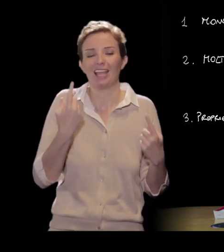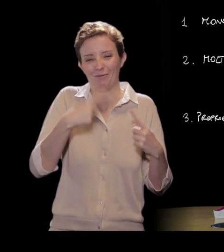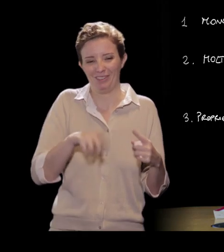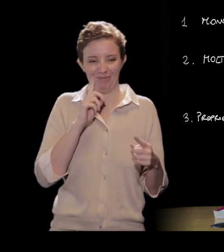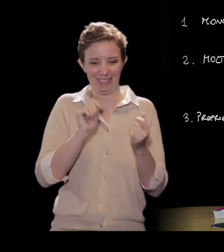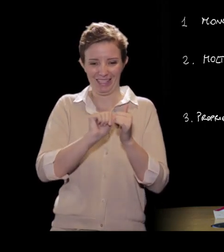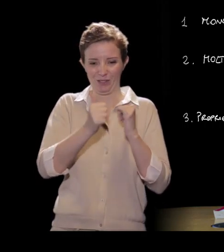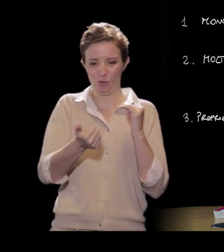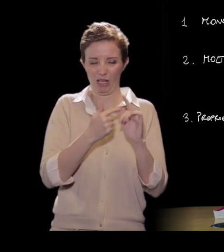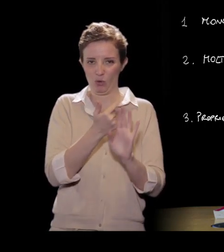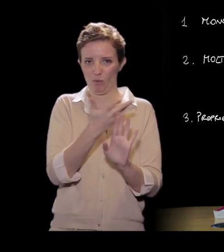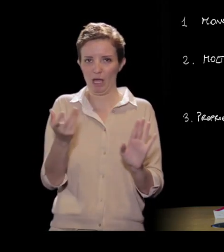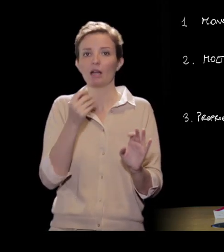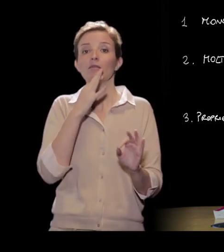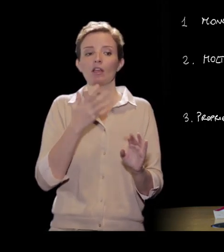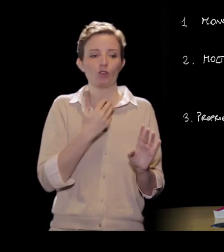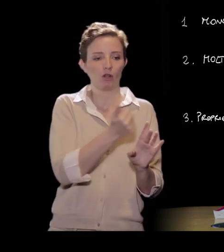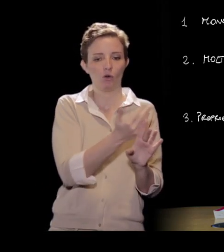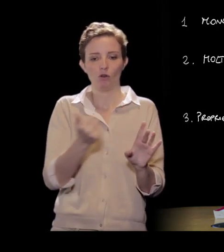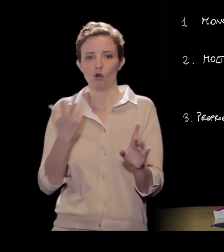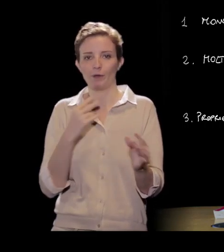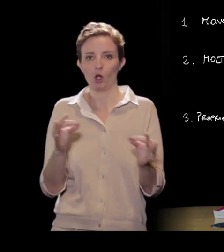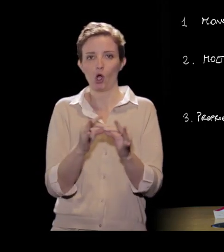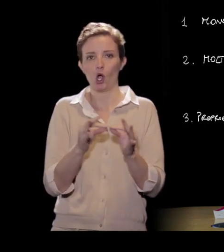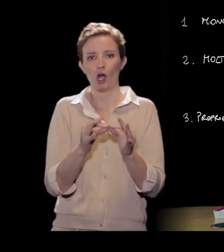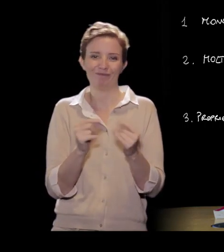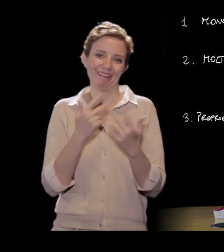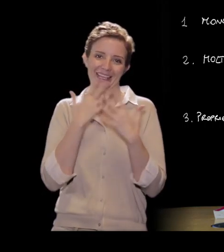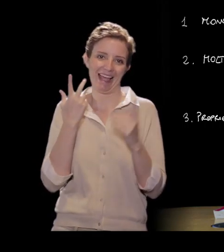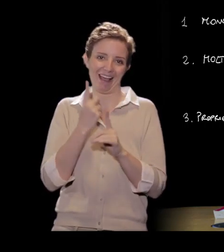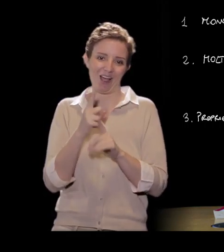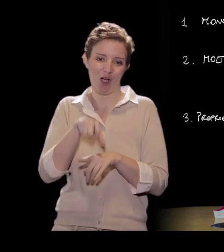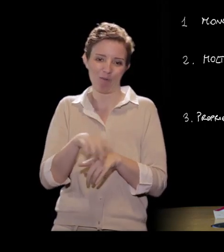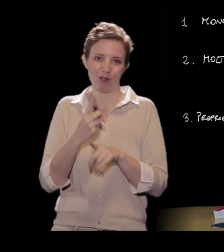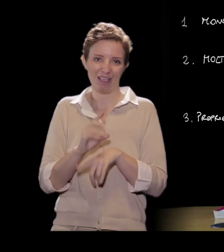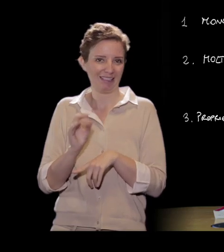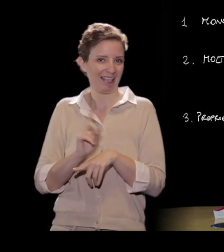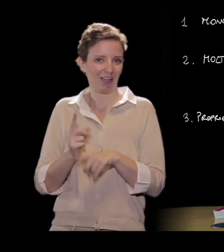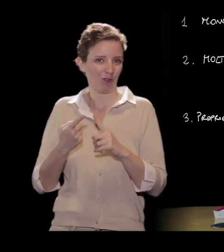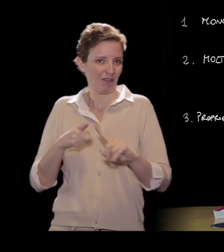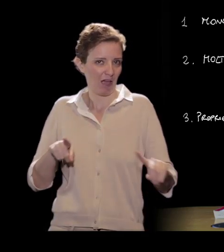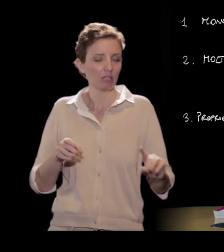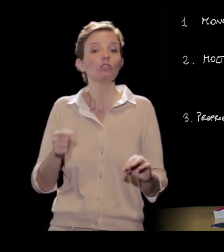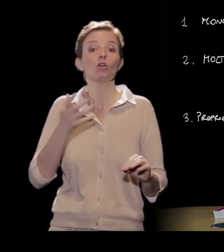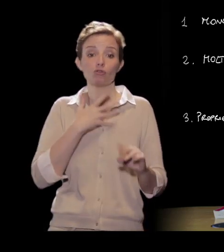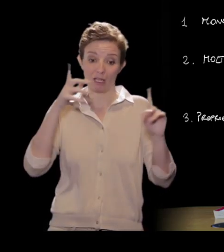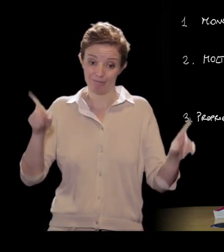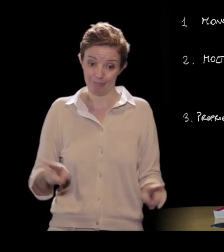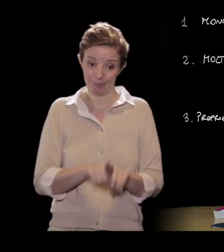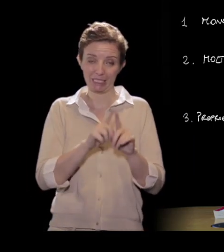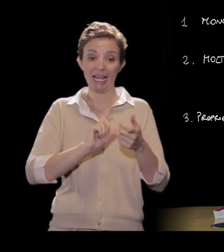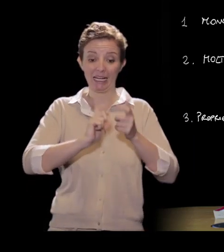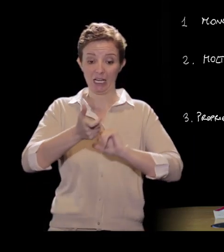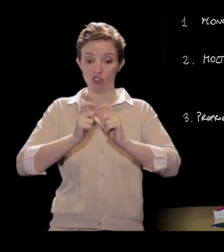numeriche ci dice che dati i due numeri concordi ovviamente diversi da zero abbiamo che la disuguaglianza fra i reciproci avverso